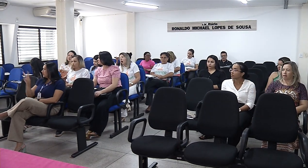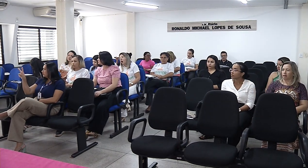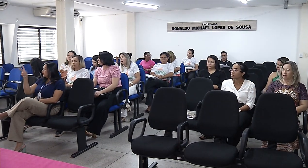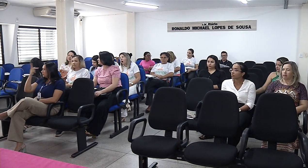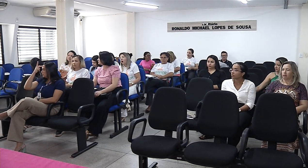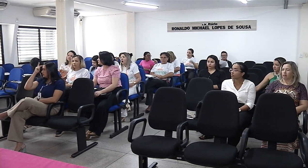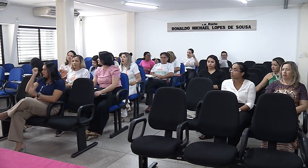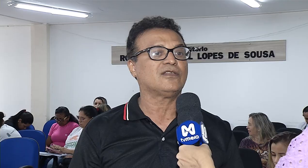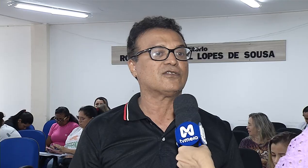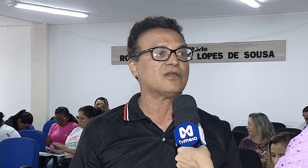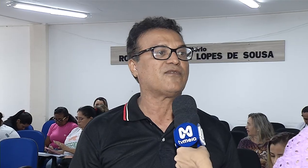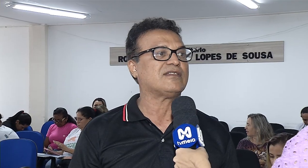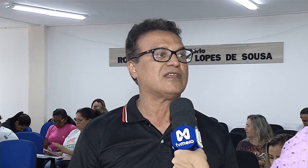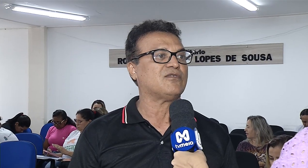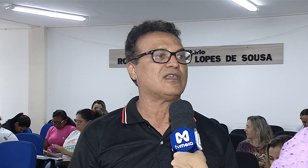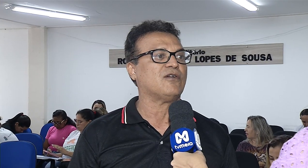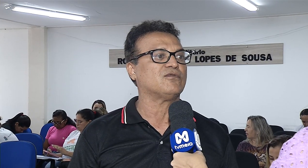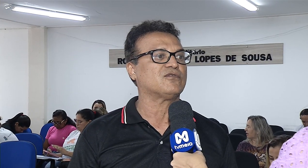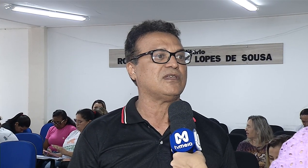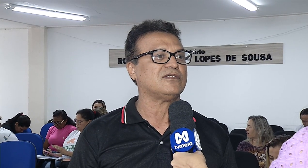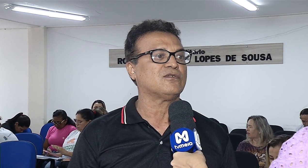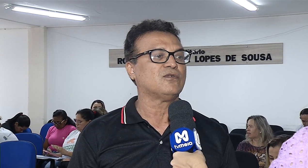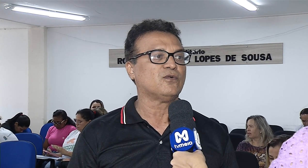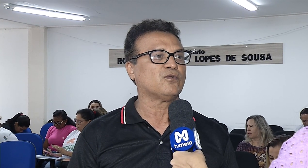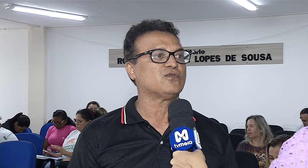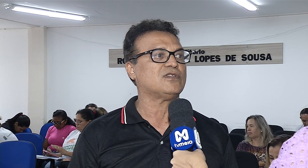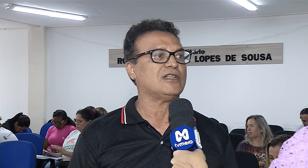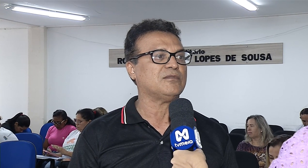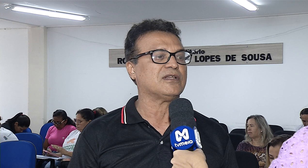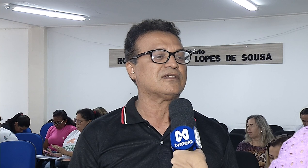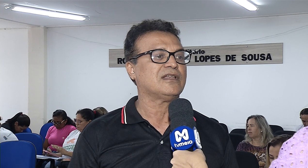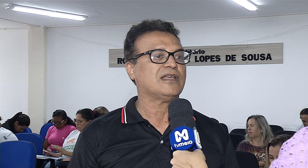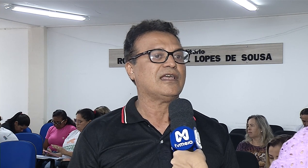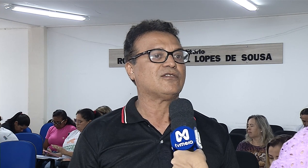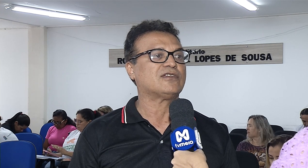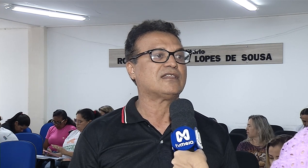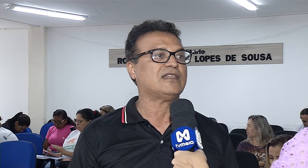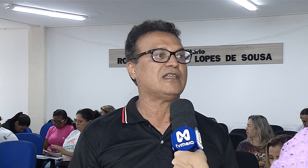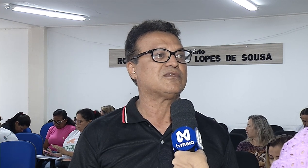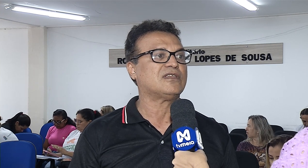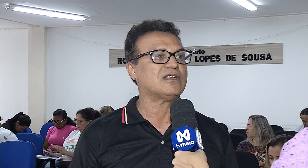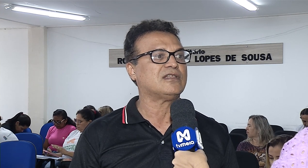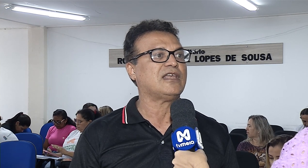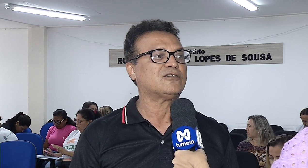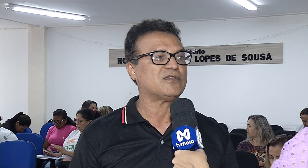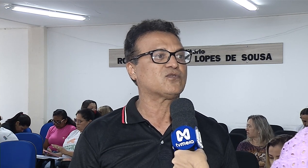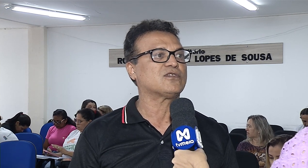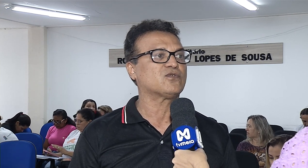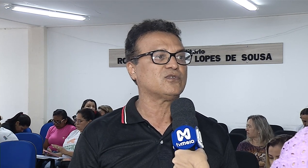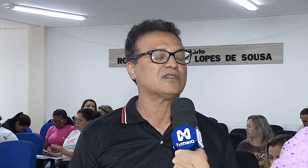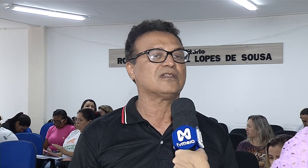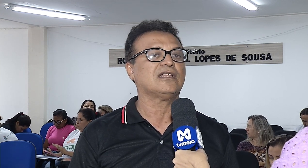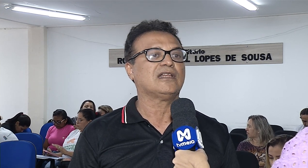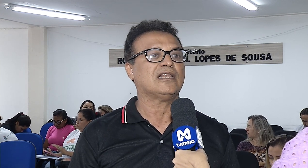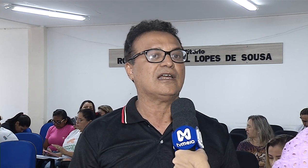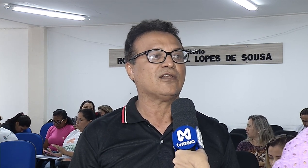a melhorar. Nós estamos fazendo aqui há alguns meses o curso de Libras. Nós já atendemos cerca de 10 pessoas surdas lá na